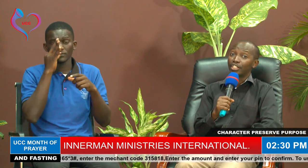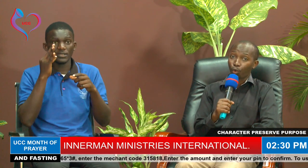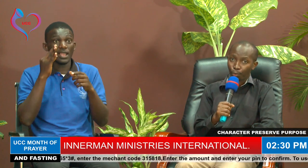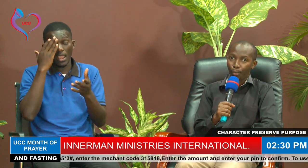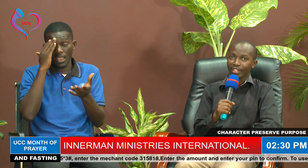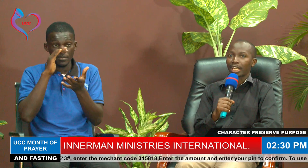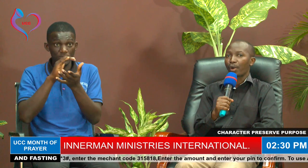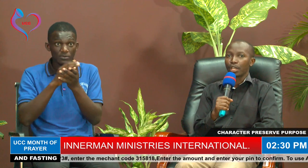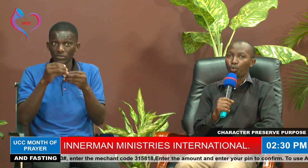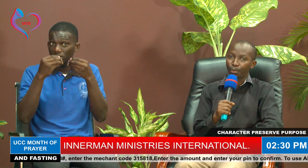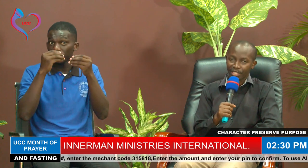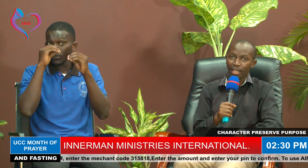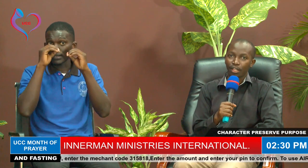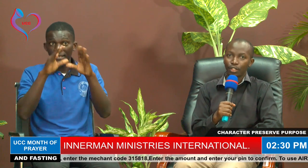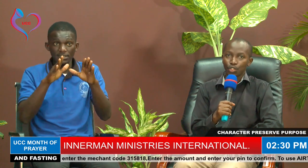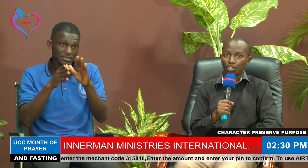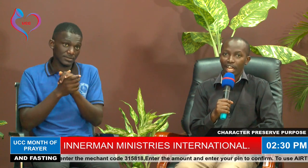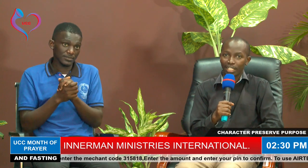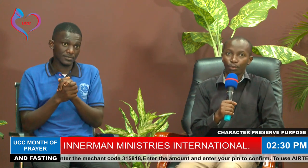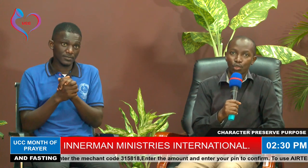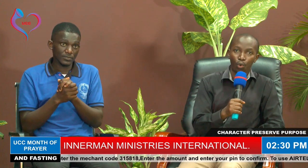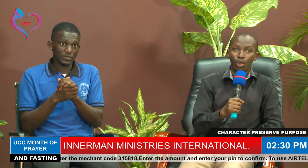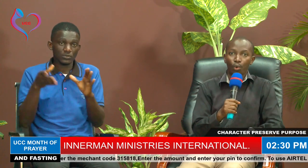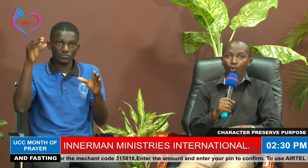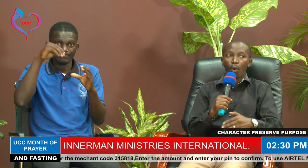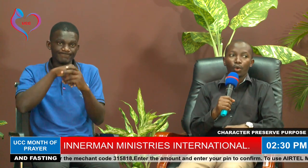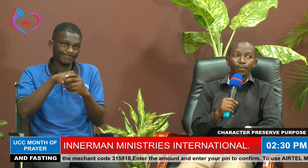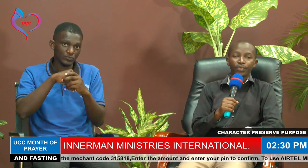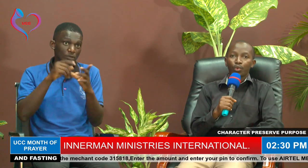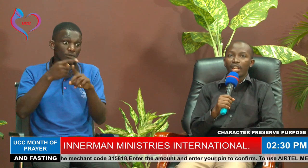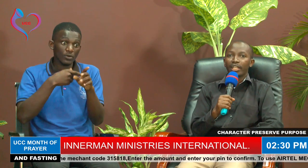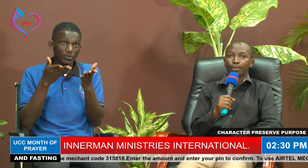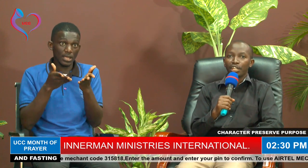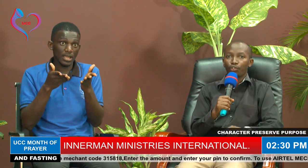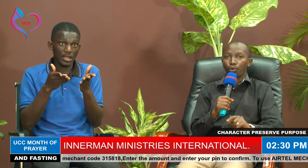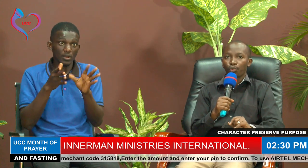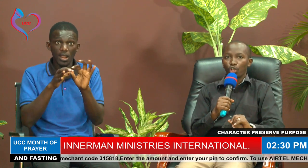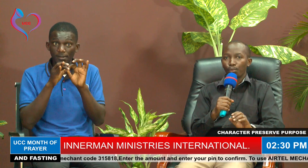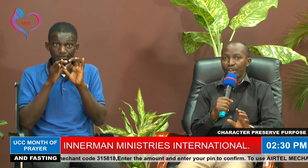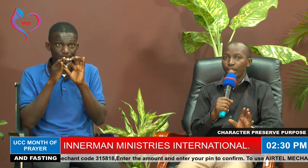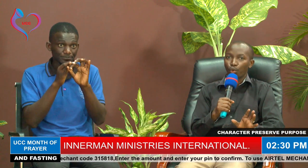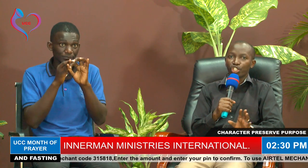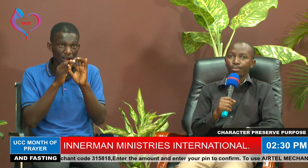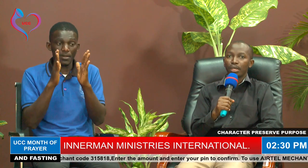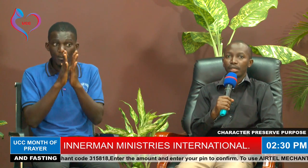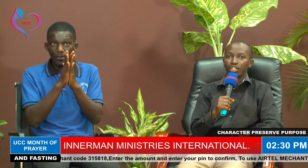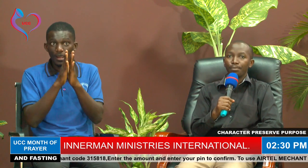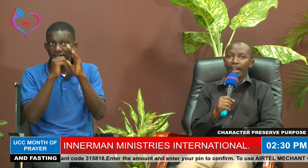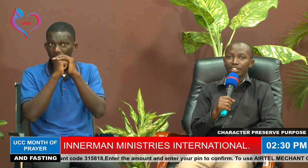aja kumpo mkisa na waja kuwa mkisa. So chegate muso. Kufa wano, tukena genda abutelevu tufuneyo praise and worship. Enyimba